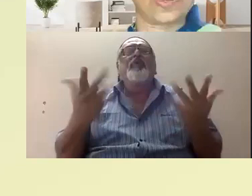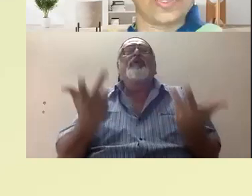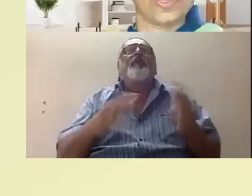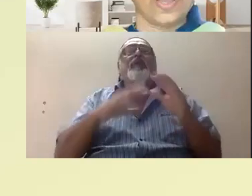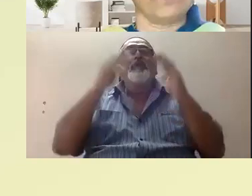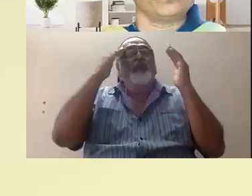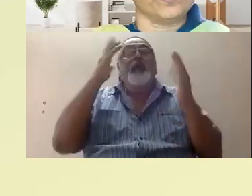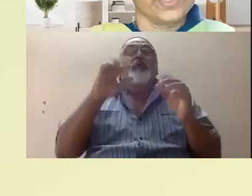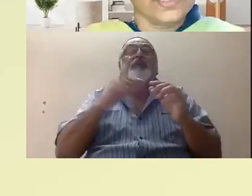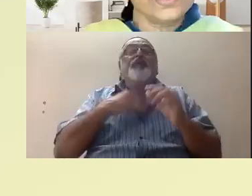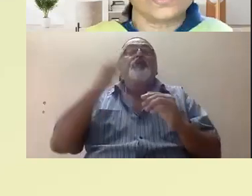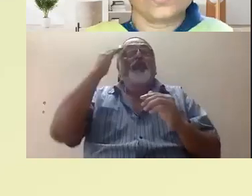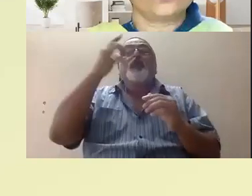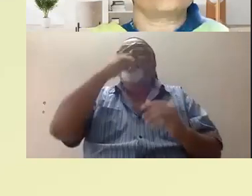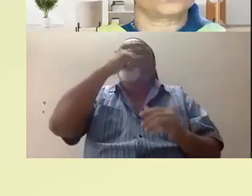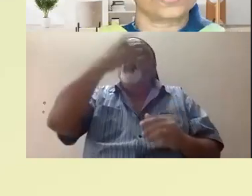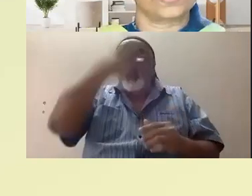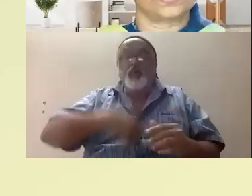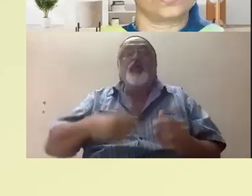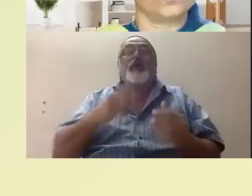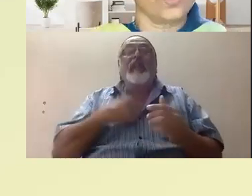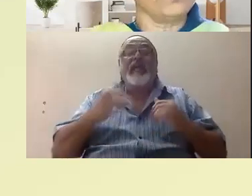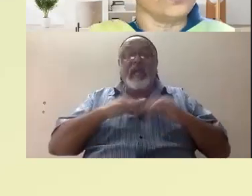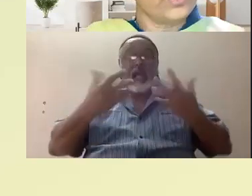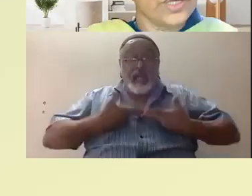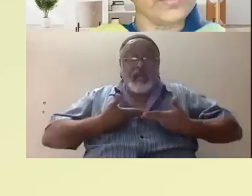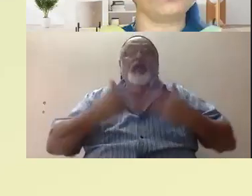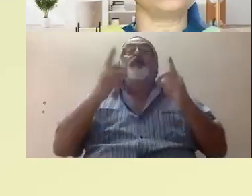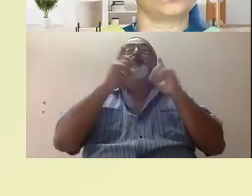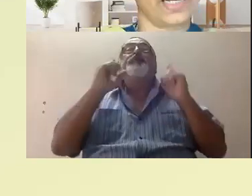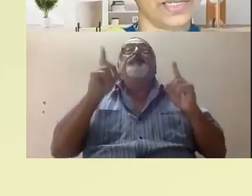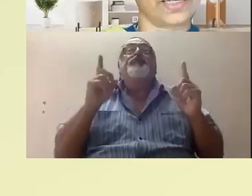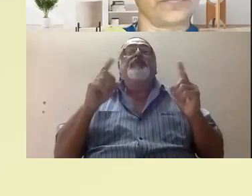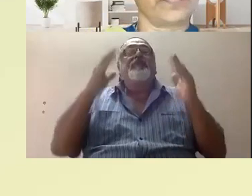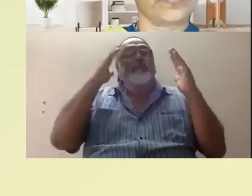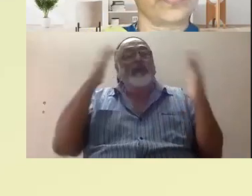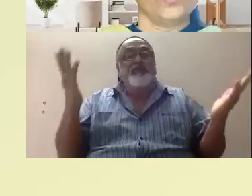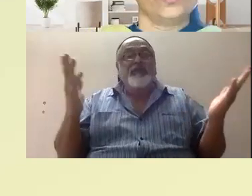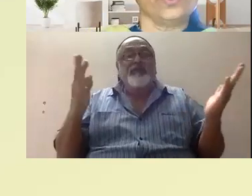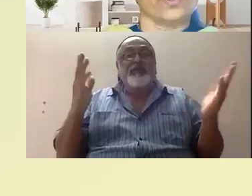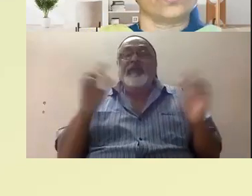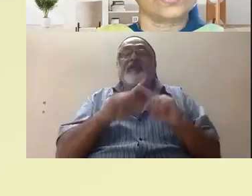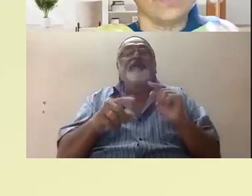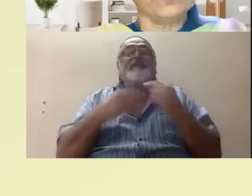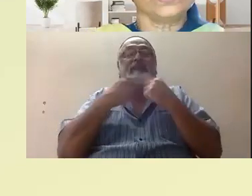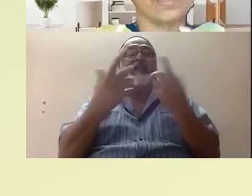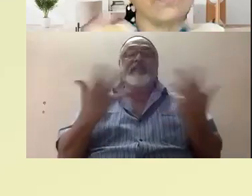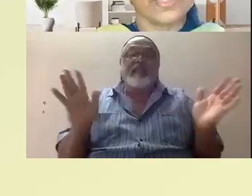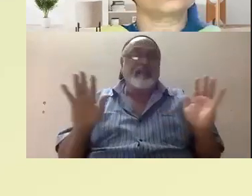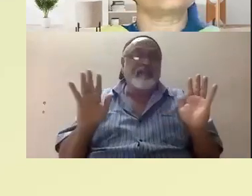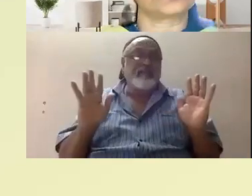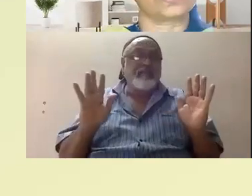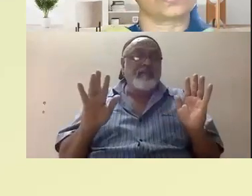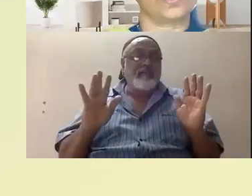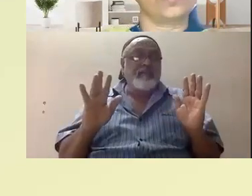है. हम इतने सारे लोग बिजनेस करते हैं तो हमें उद्यमी भी नहीं कहा जाता. तो समथिंग समवेयर